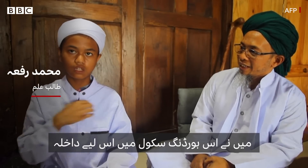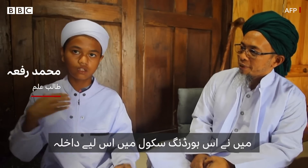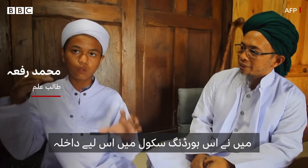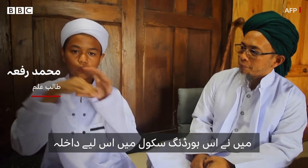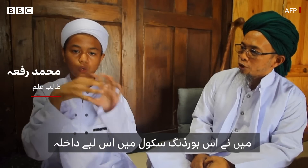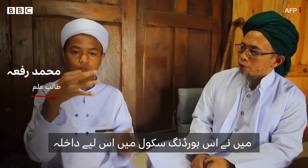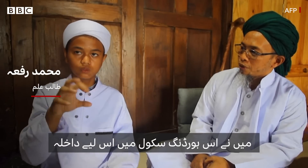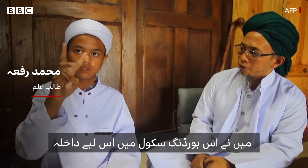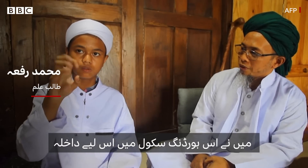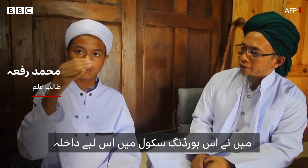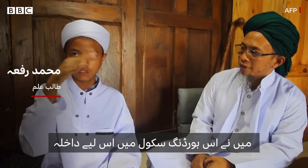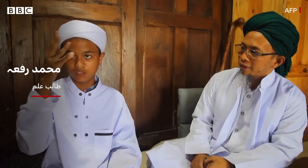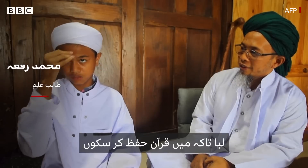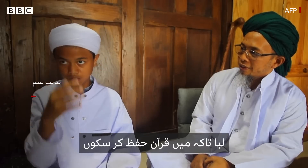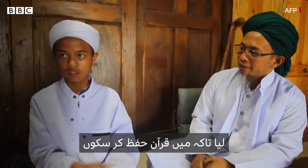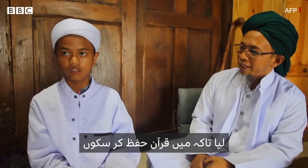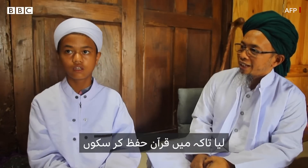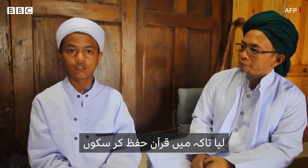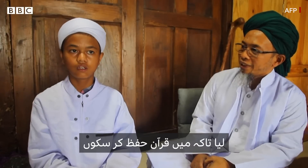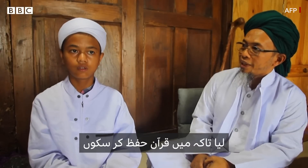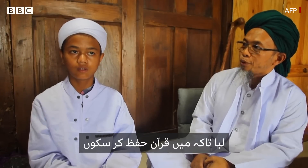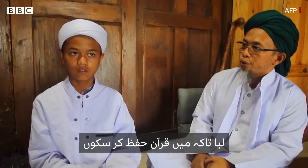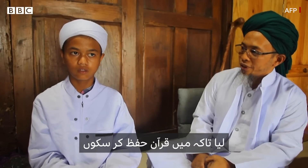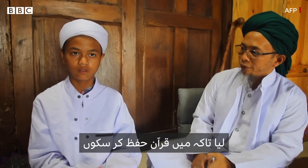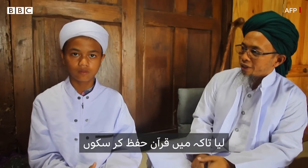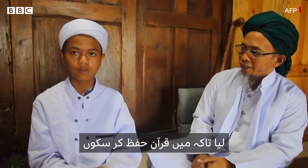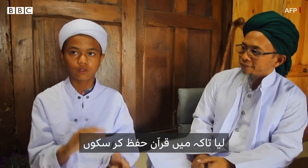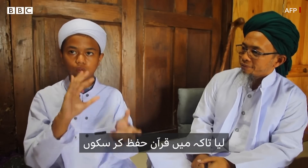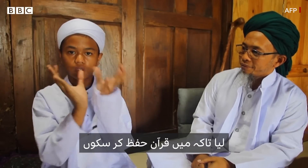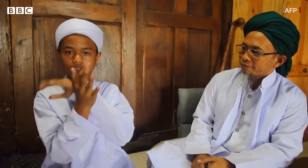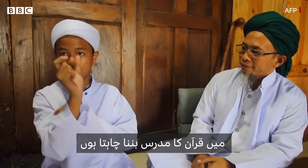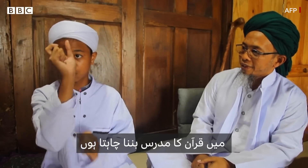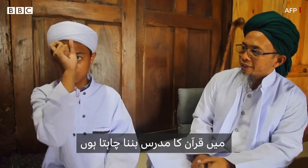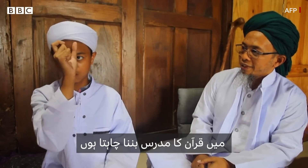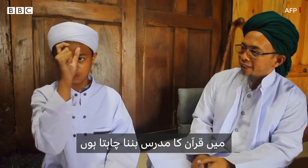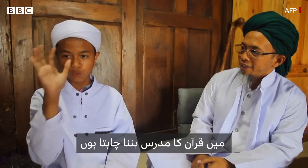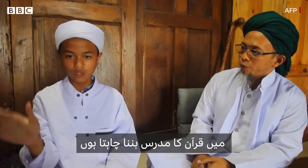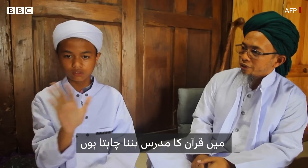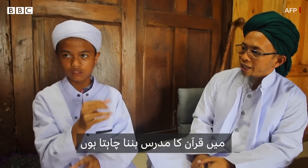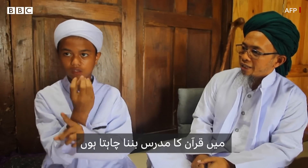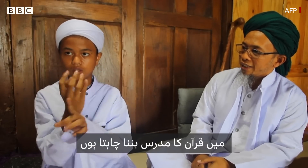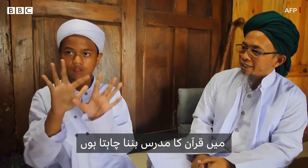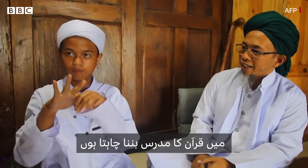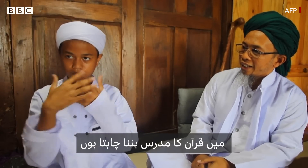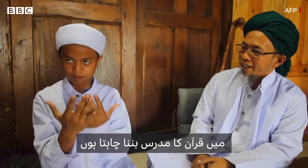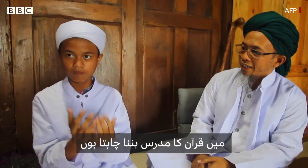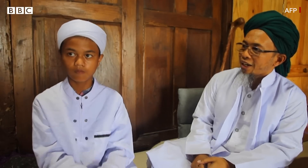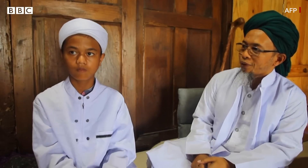Setelah saya masuk pondok, saya ingin hafal 30 juz satu. Saya ingin jadi ustaz, mengajarkan anak-anak.